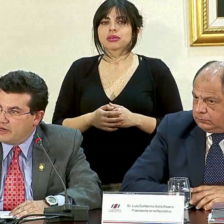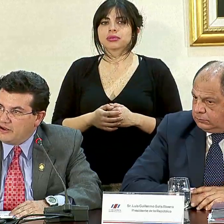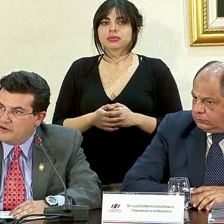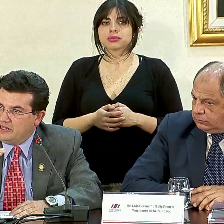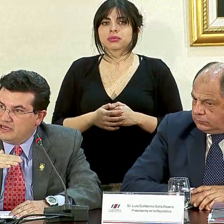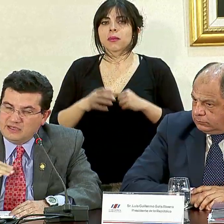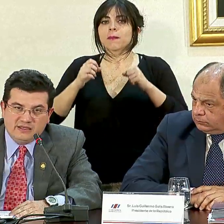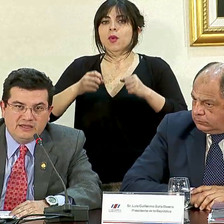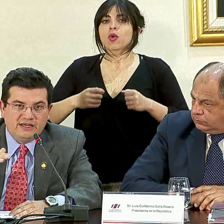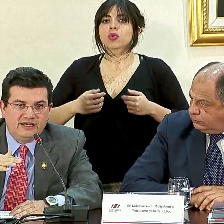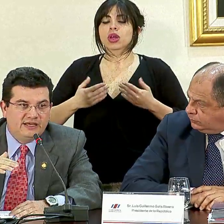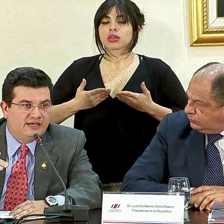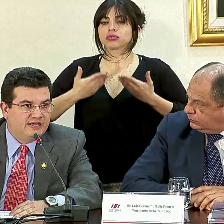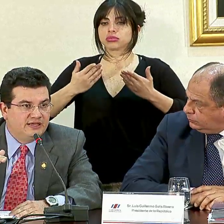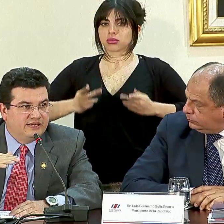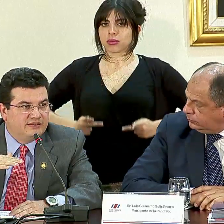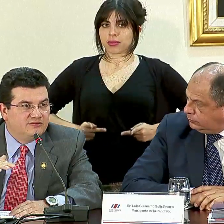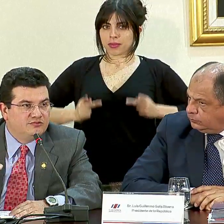para la vida